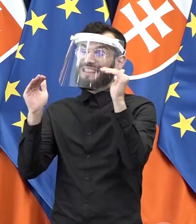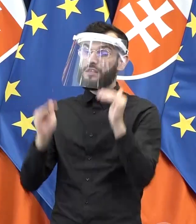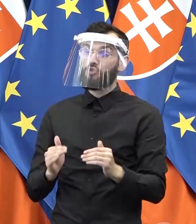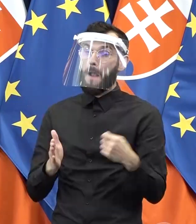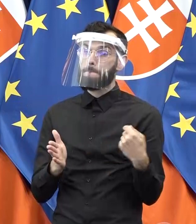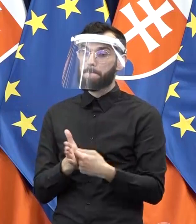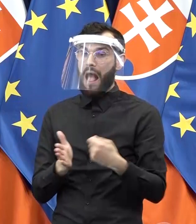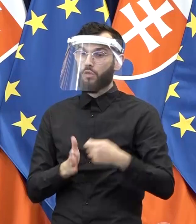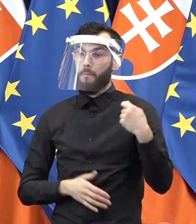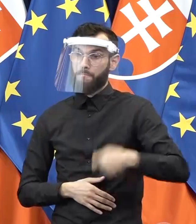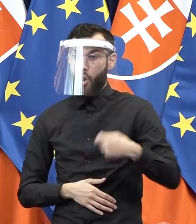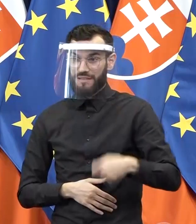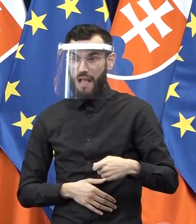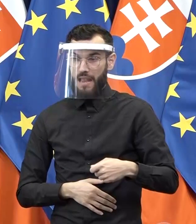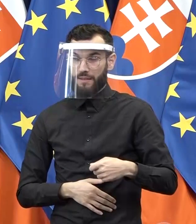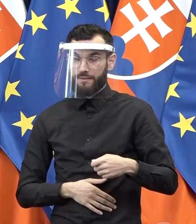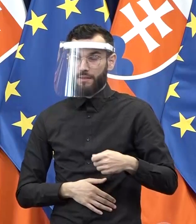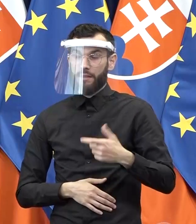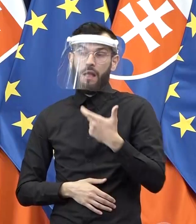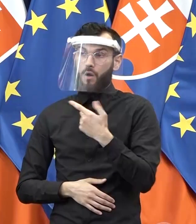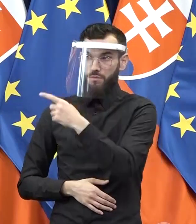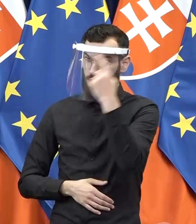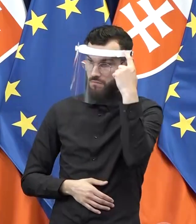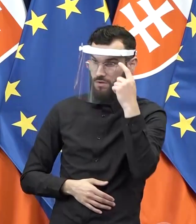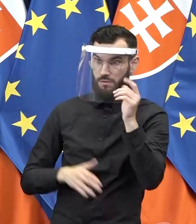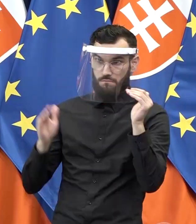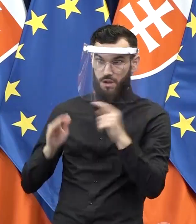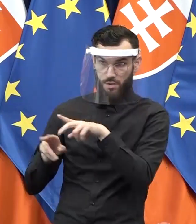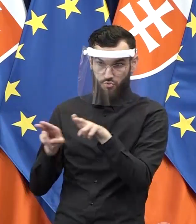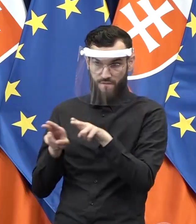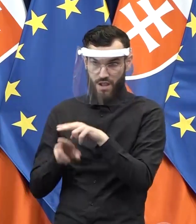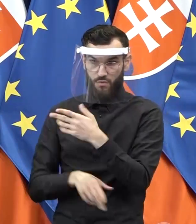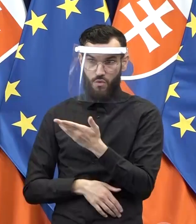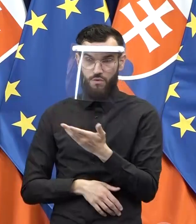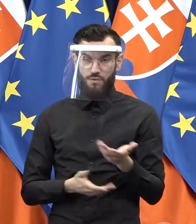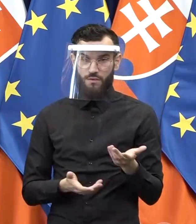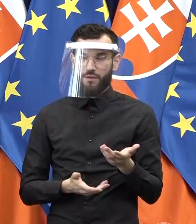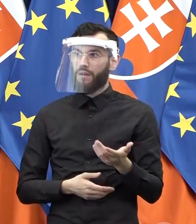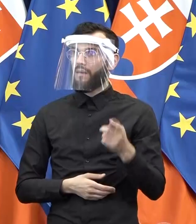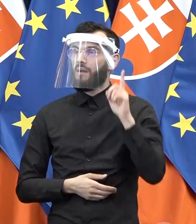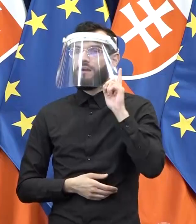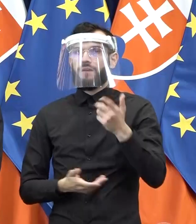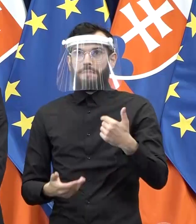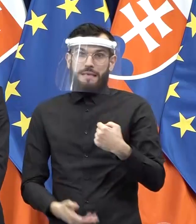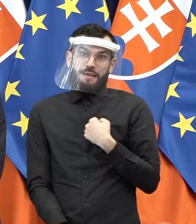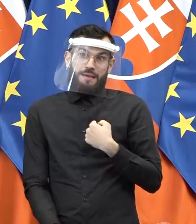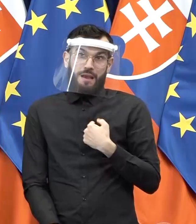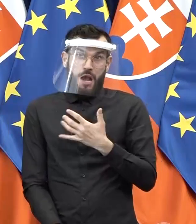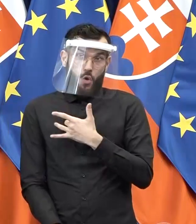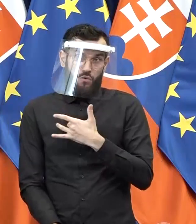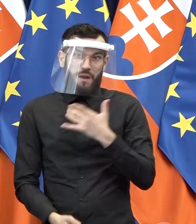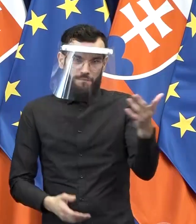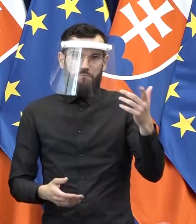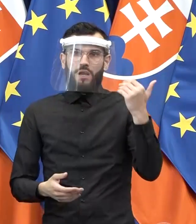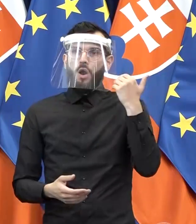platov poslancom a senátorov. Nezvažujete niečo takéto aj vy? Tak viete, že či ja osobne, alebo naše